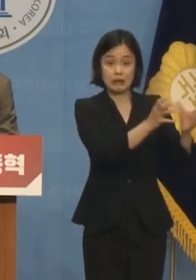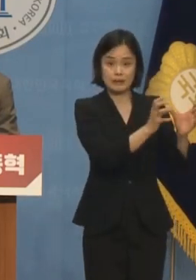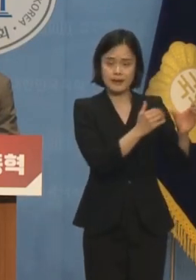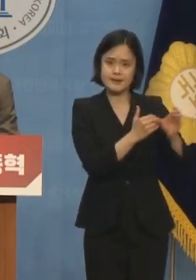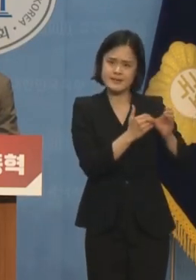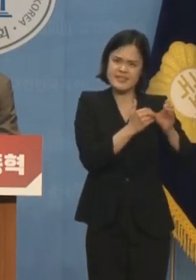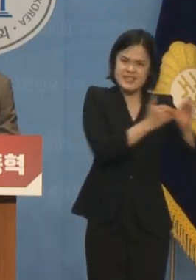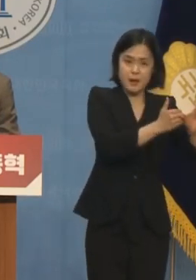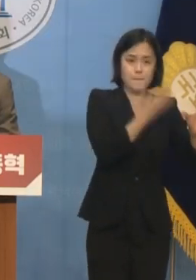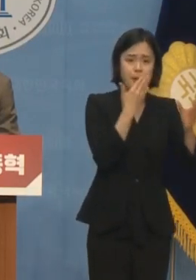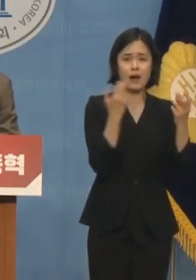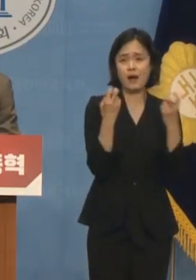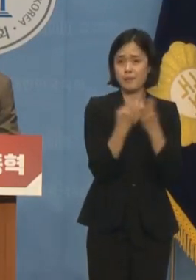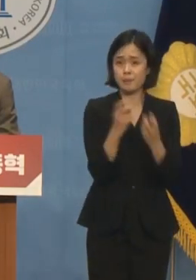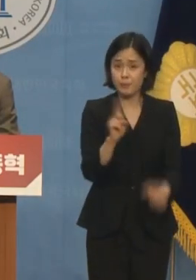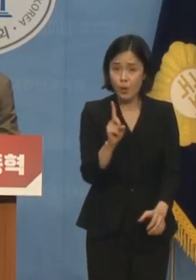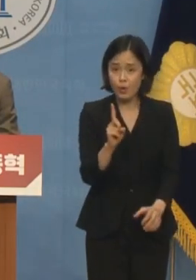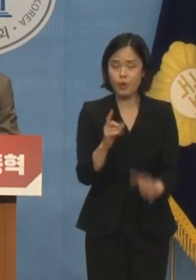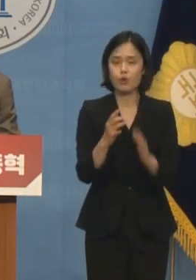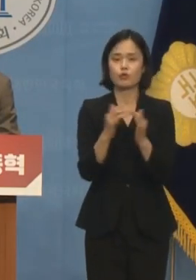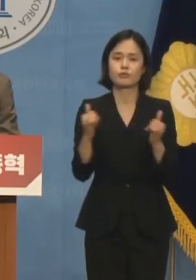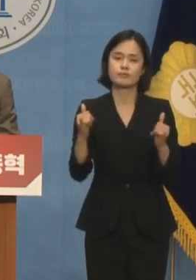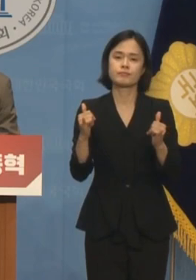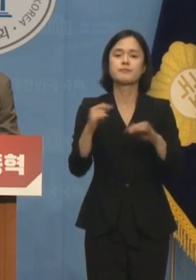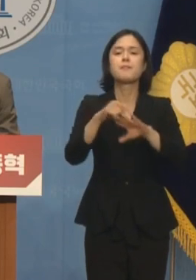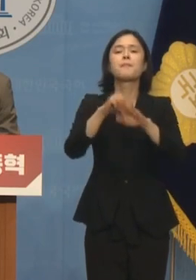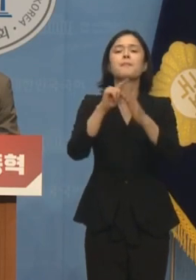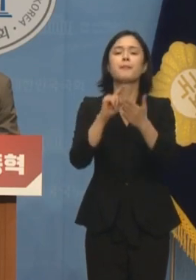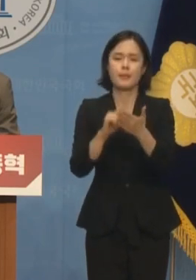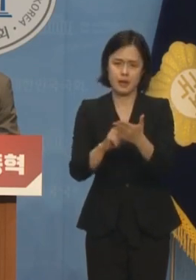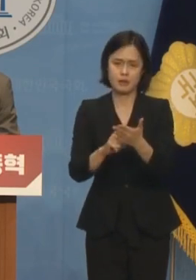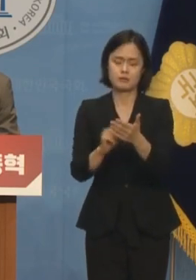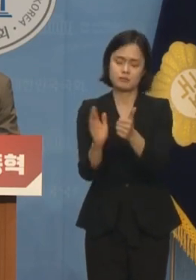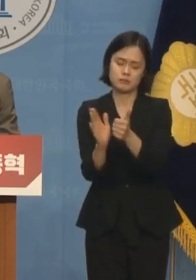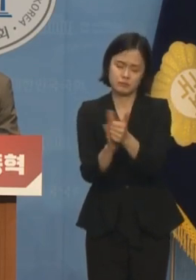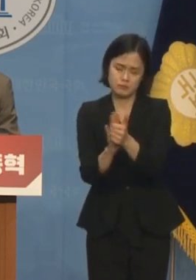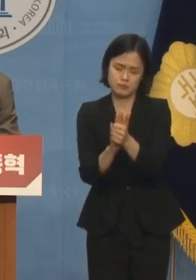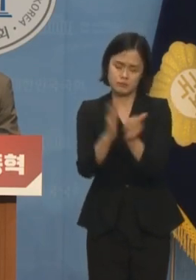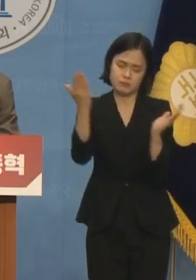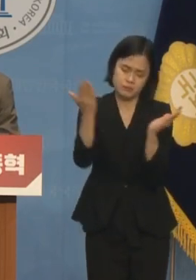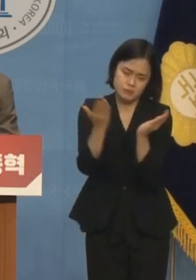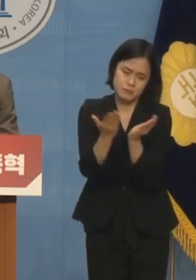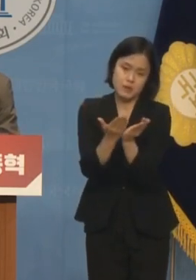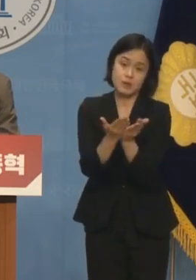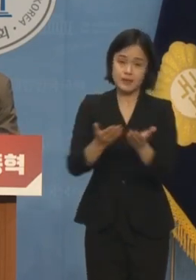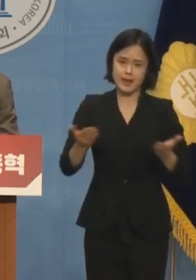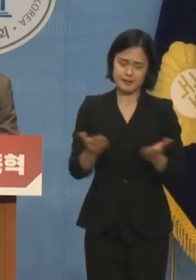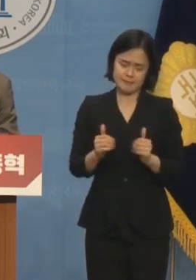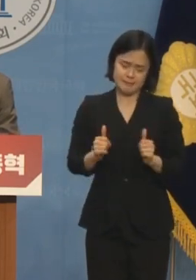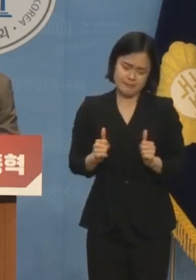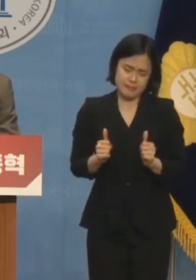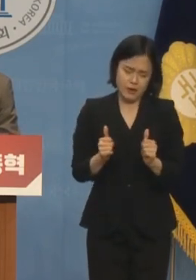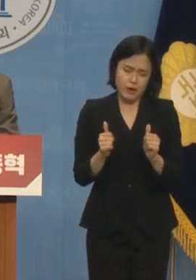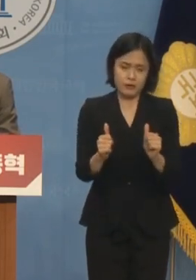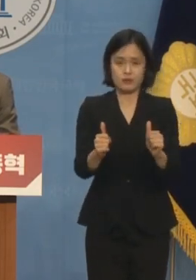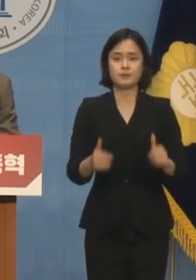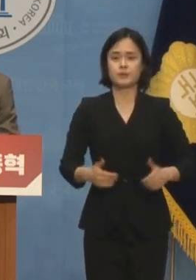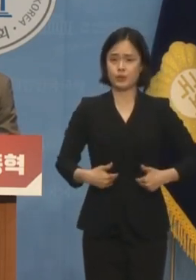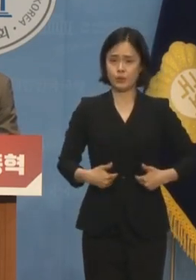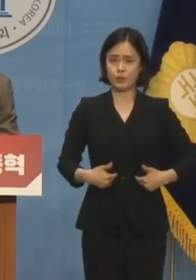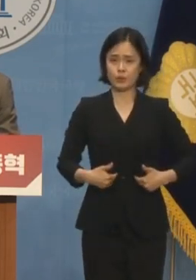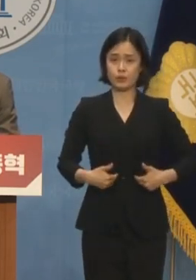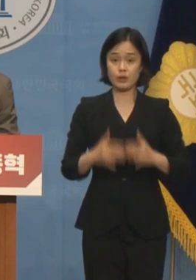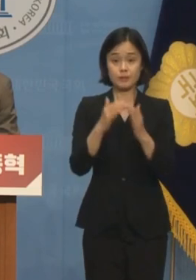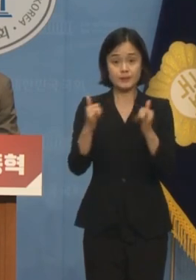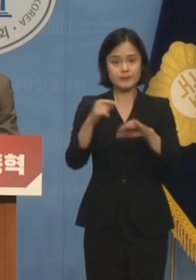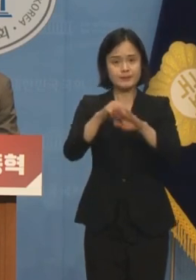유일한 방법은 민심이라는 창과 방패를 들고 싸우는 것입니다.